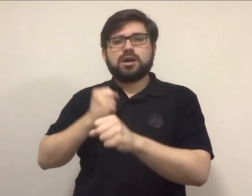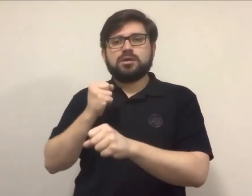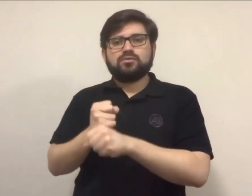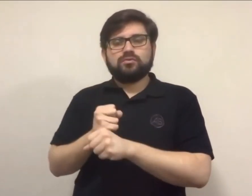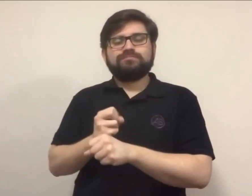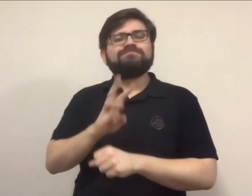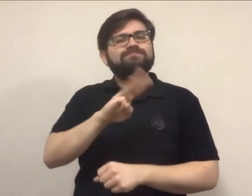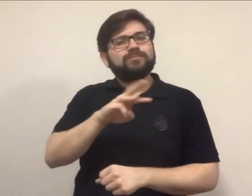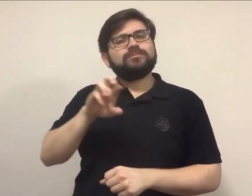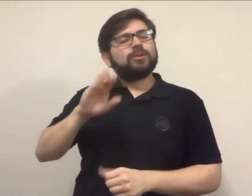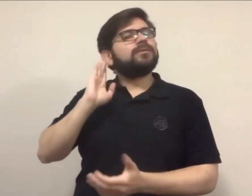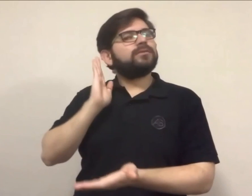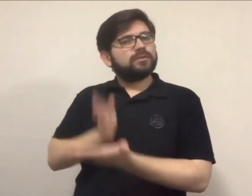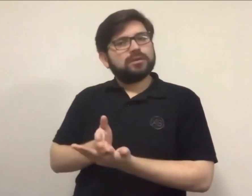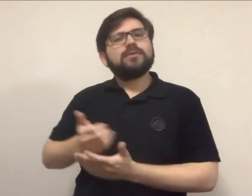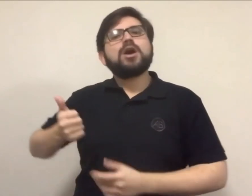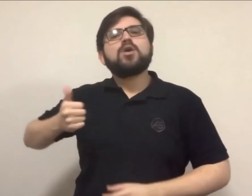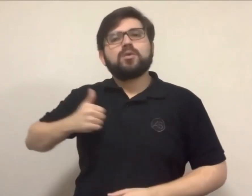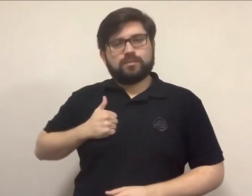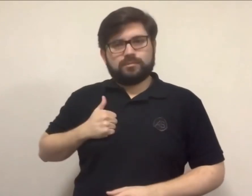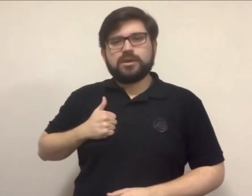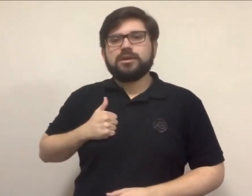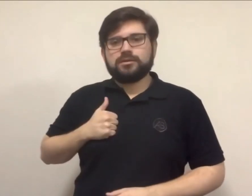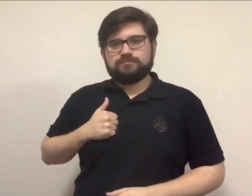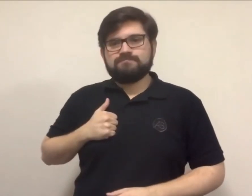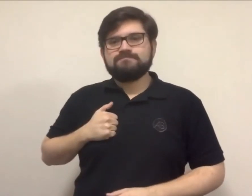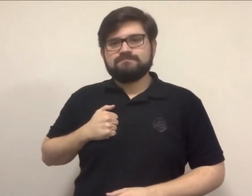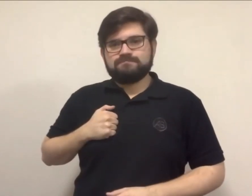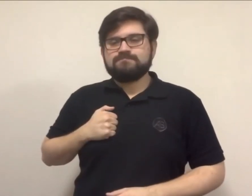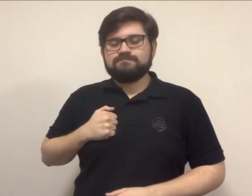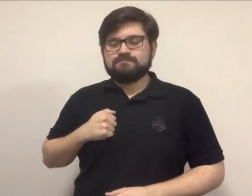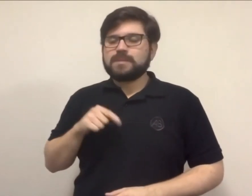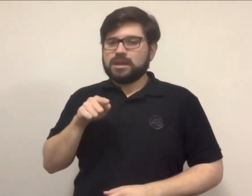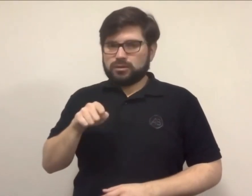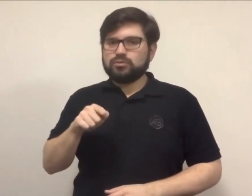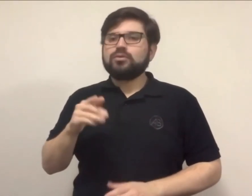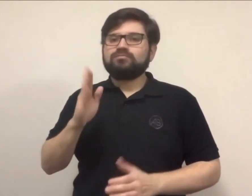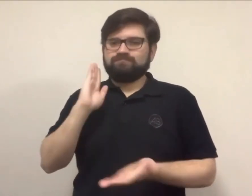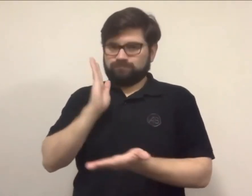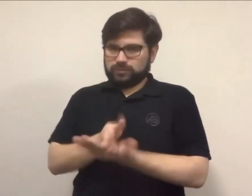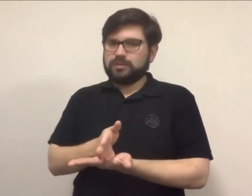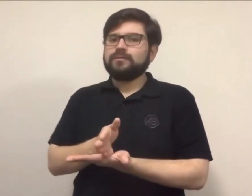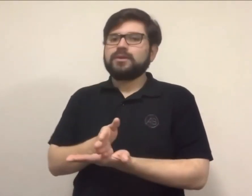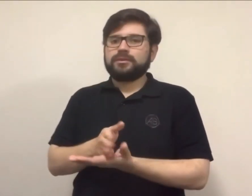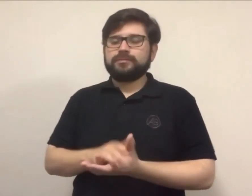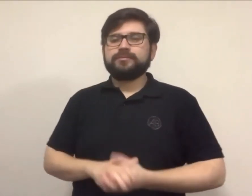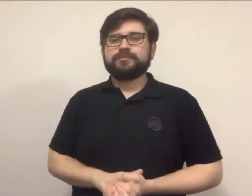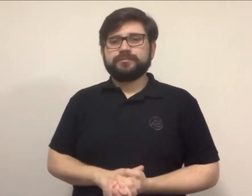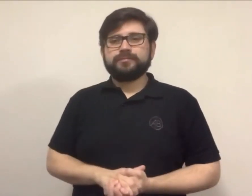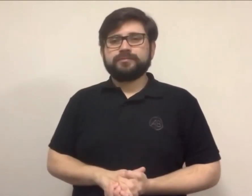también los padres tienen que encargarse de sus necesidades hasta los 28 años.